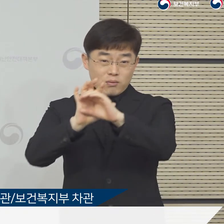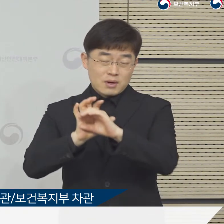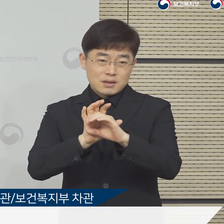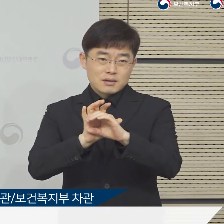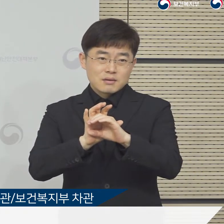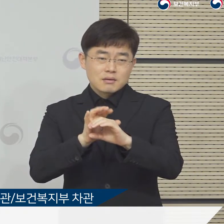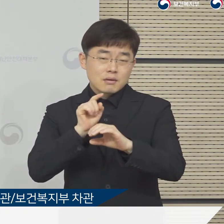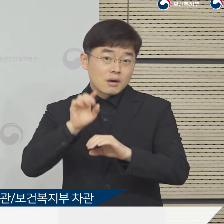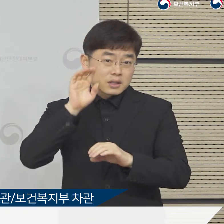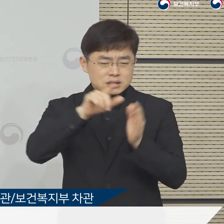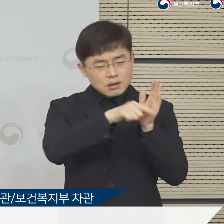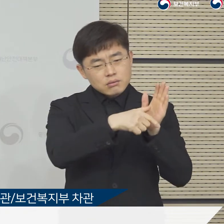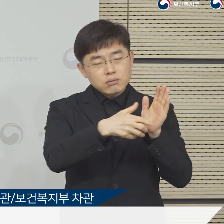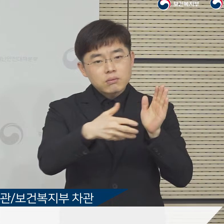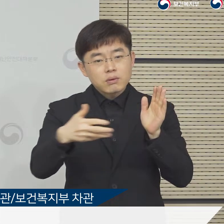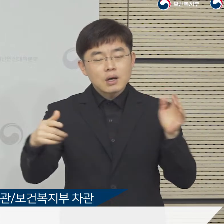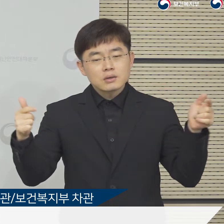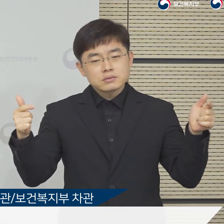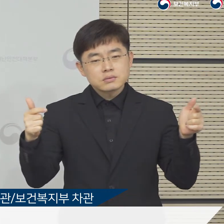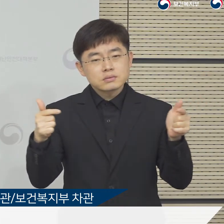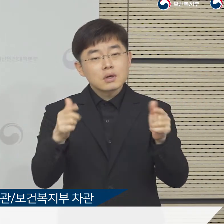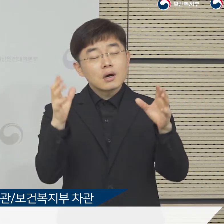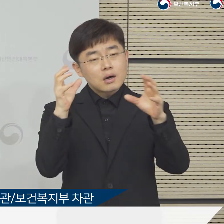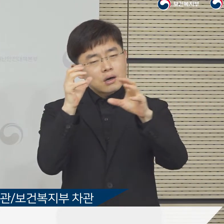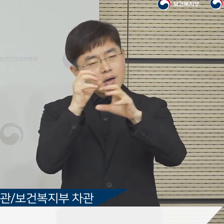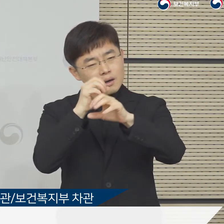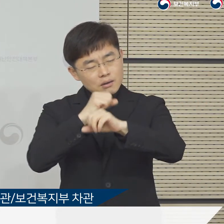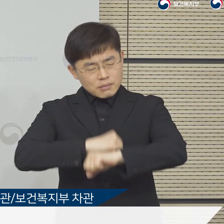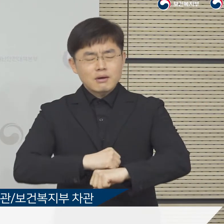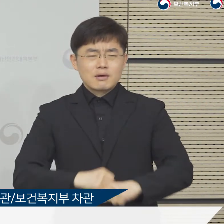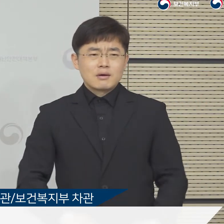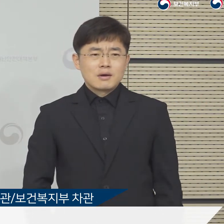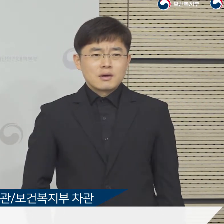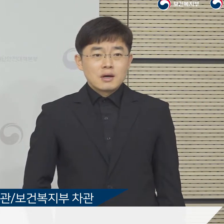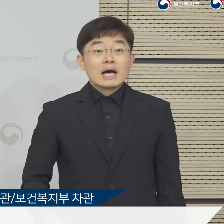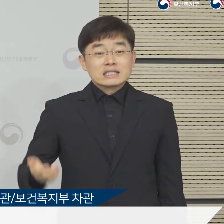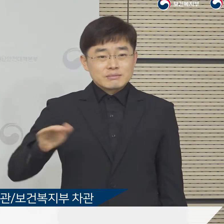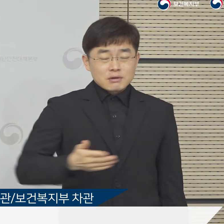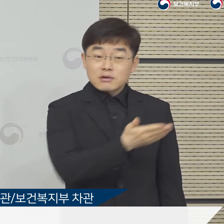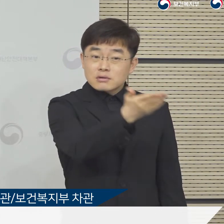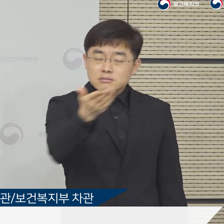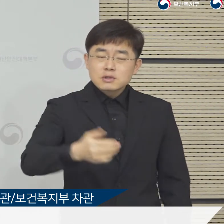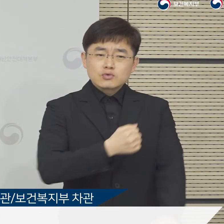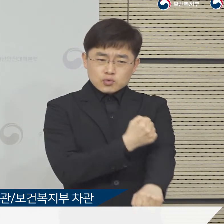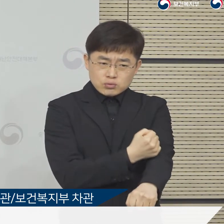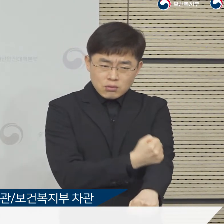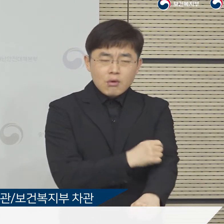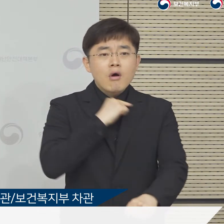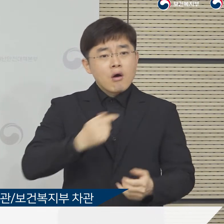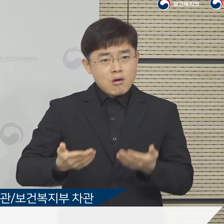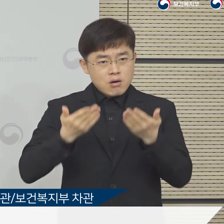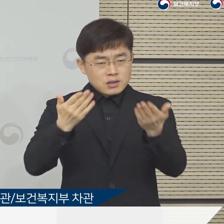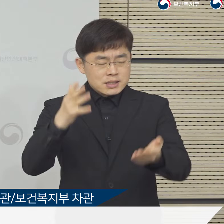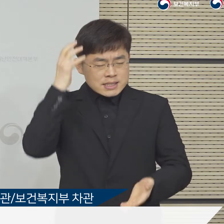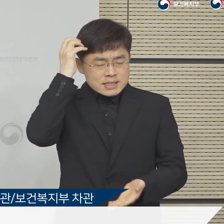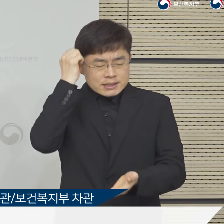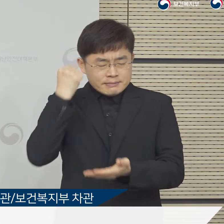언젠가 지나갑니다. 여러분들의 헌신과 노고는 그러나 오랫동안 기억될